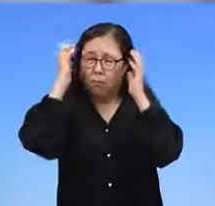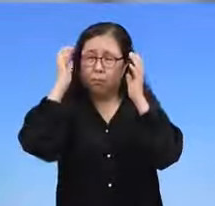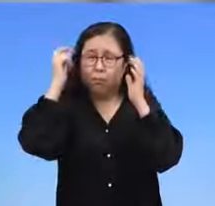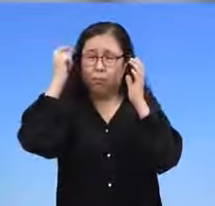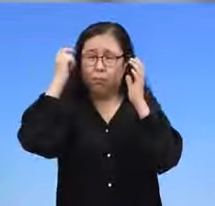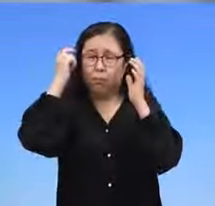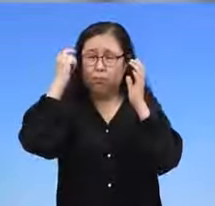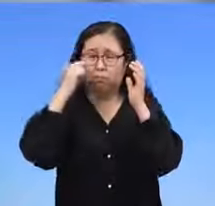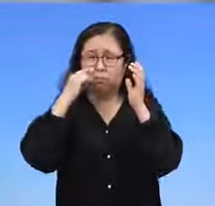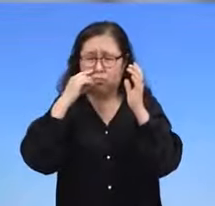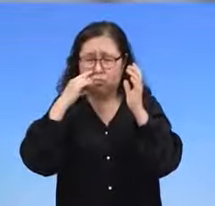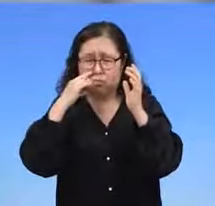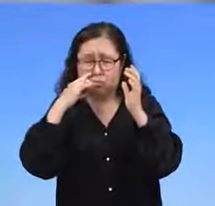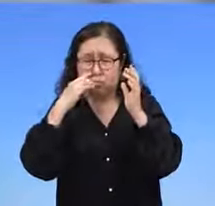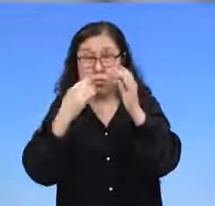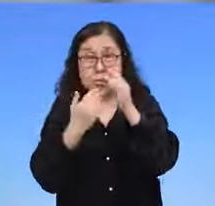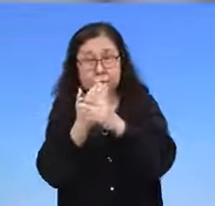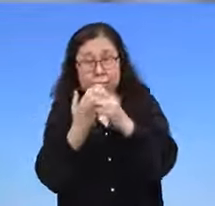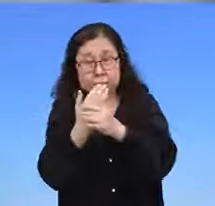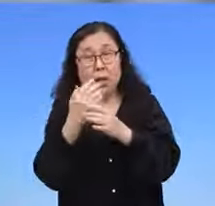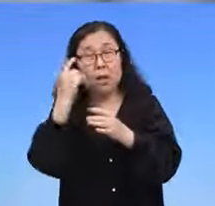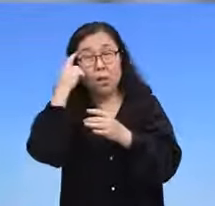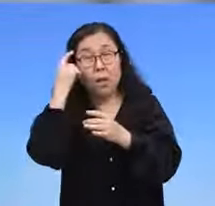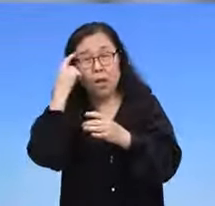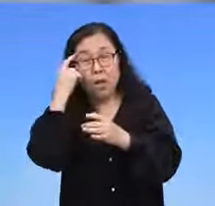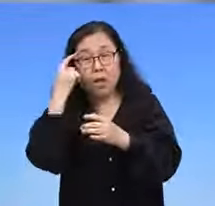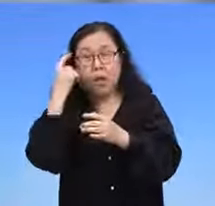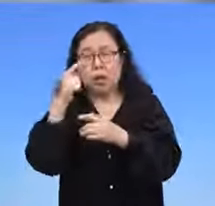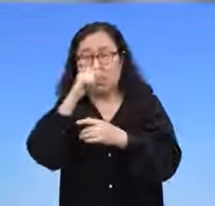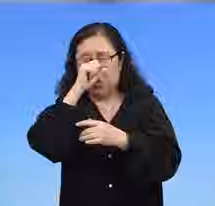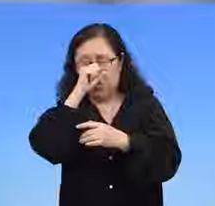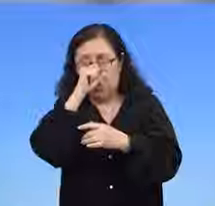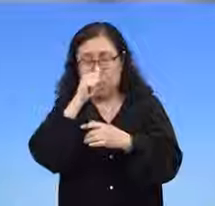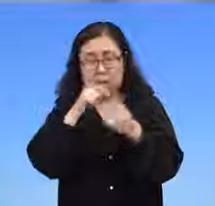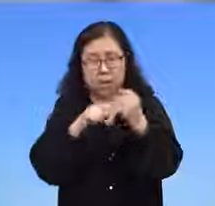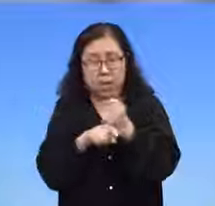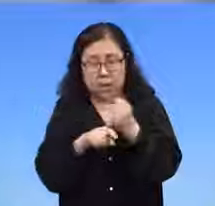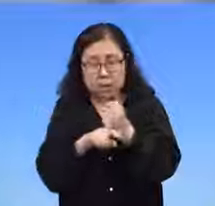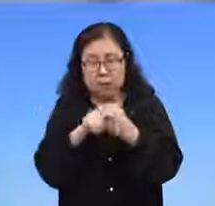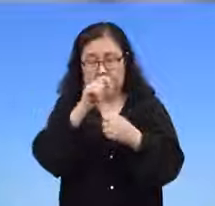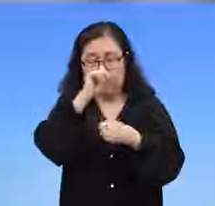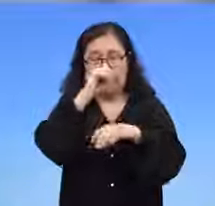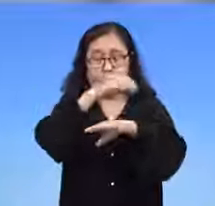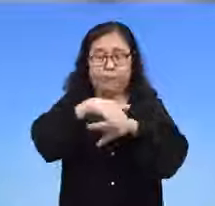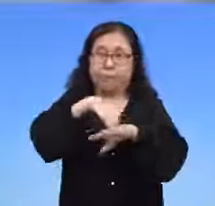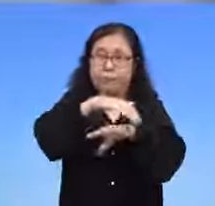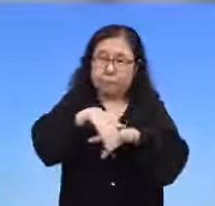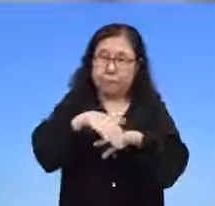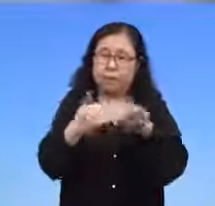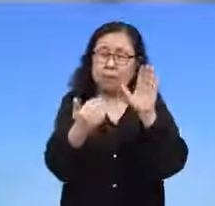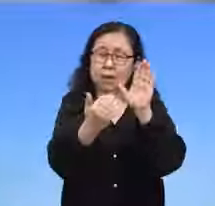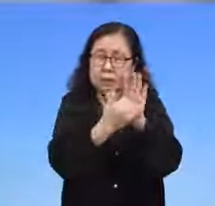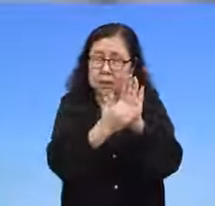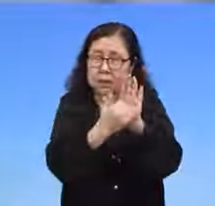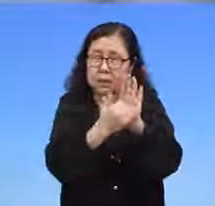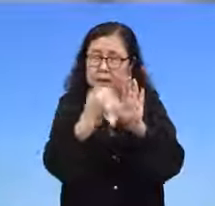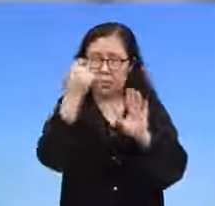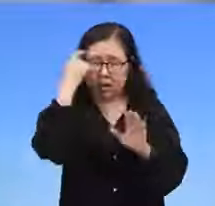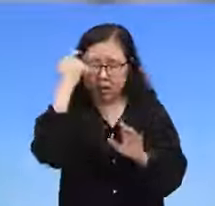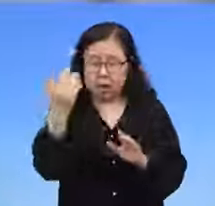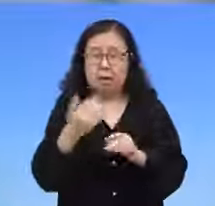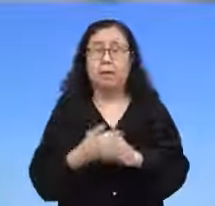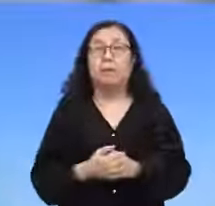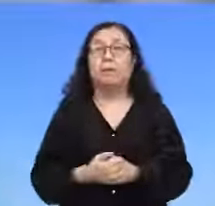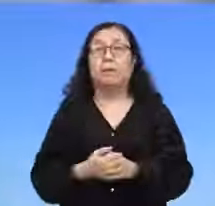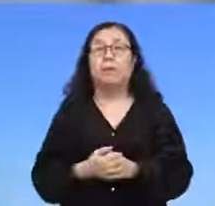혼란스러운 질문이 나오는 거 아니겠습니까? 하나님은 왜 이런 선한 의도를, 이런 선한 계획을 막으시는가?